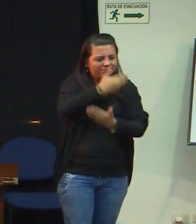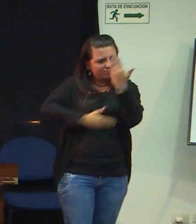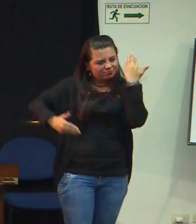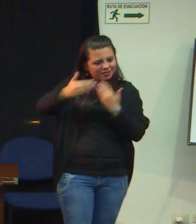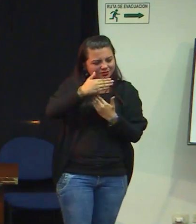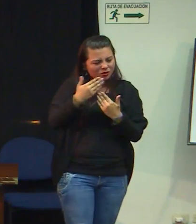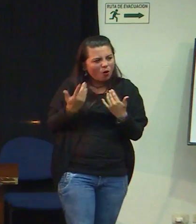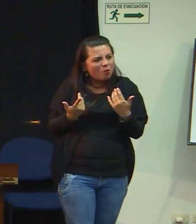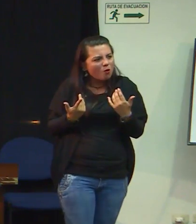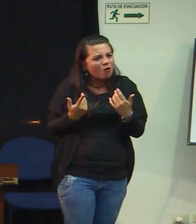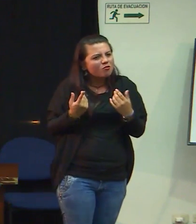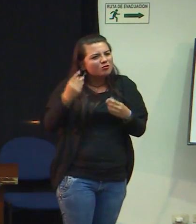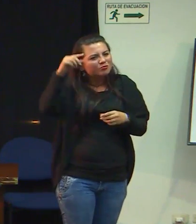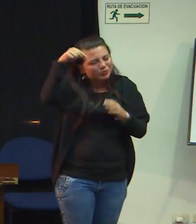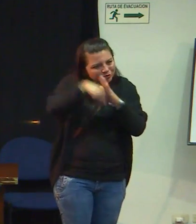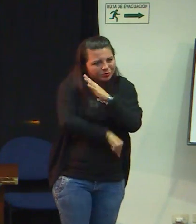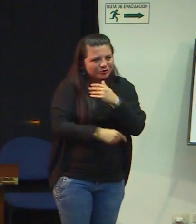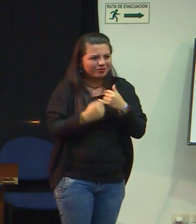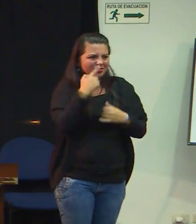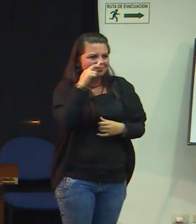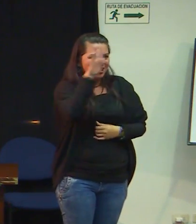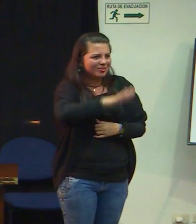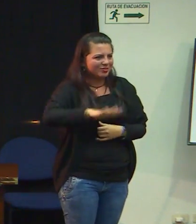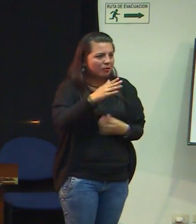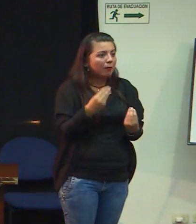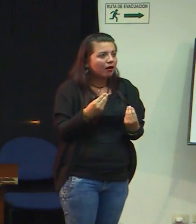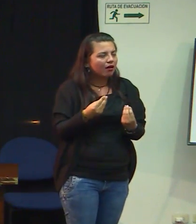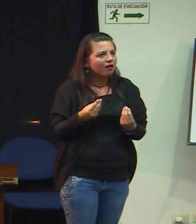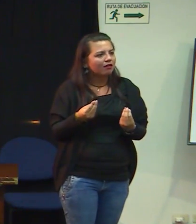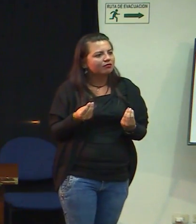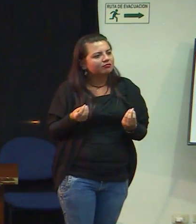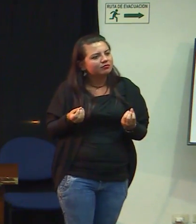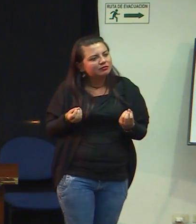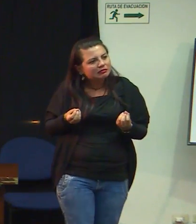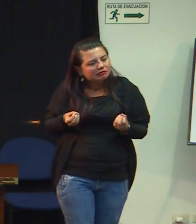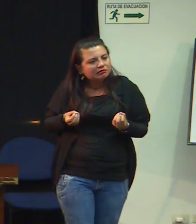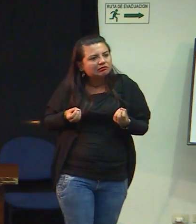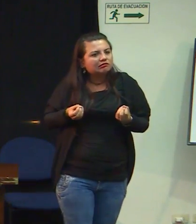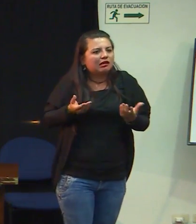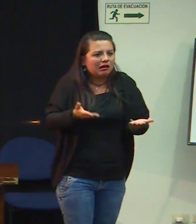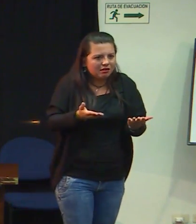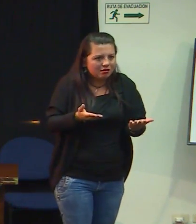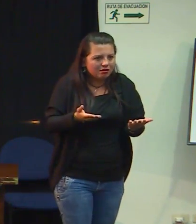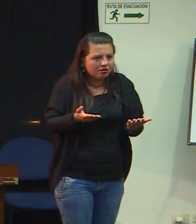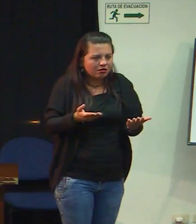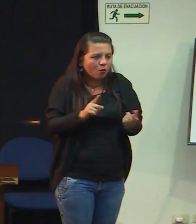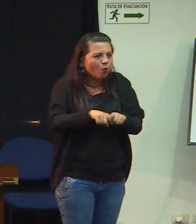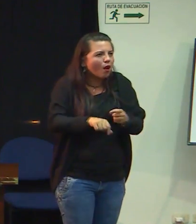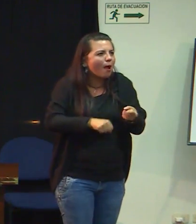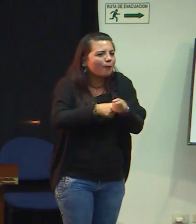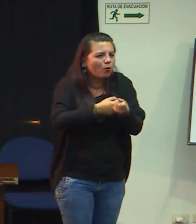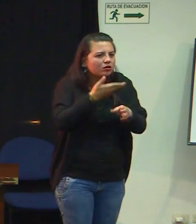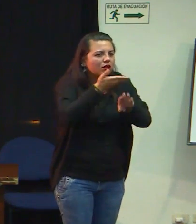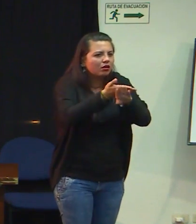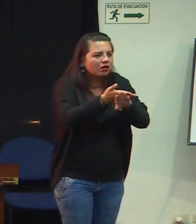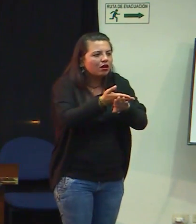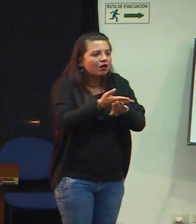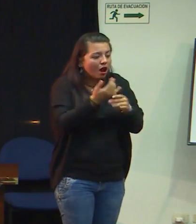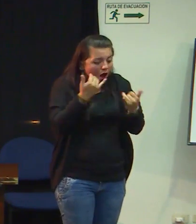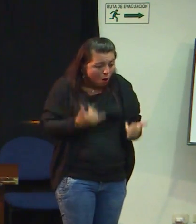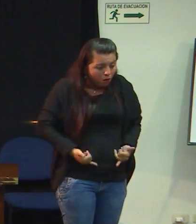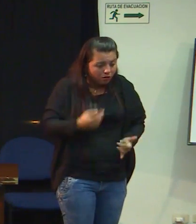la historia, para poder aportar entonces a lo que está sucediendo ahorita en el 2016 con toda la temática de la